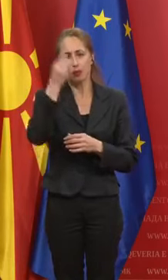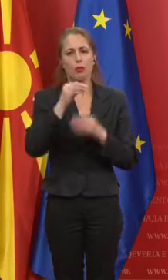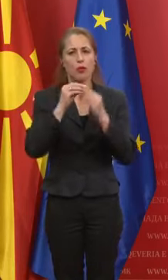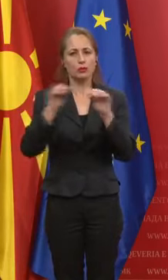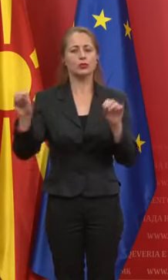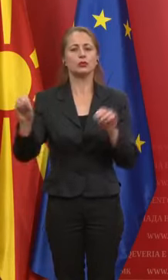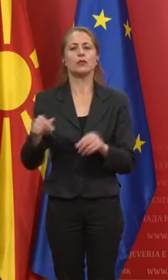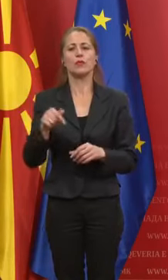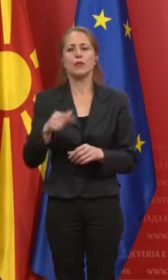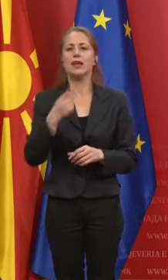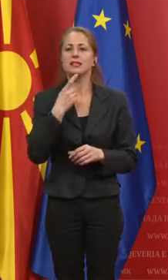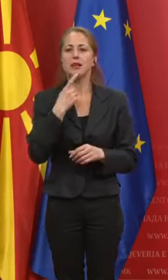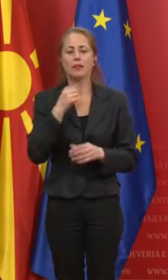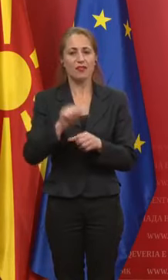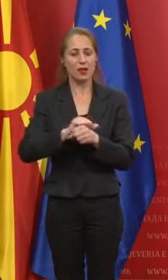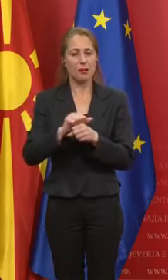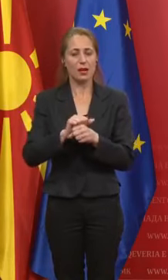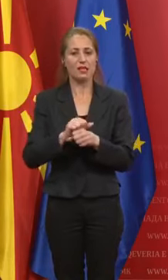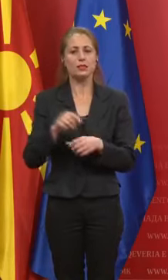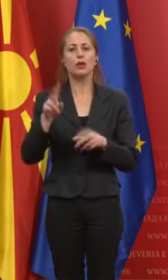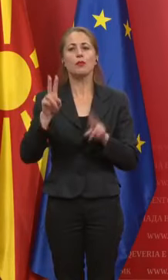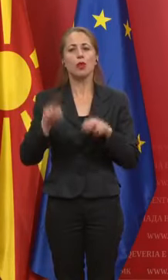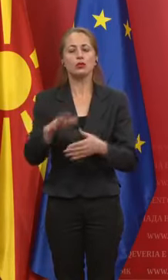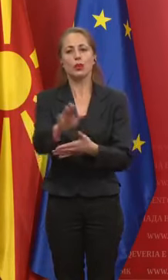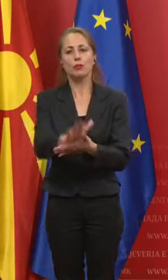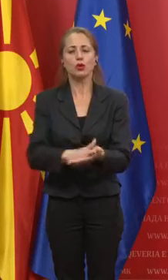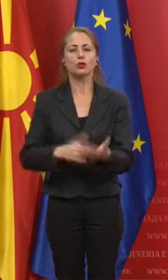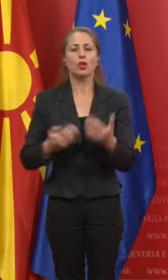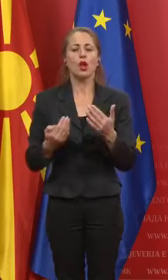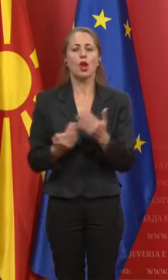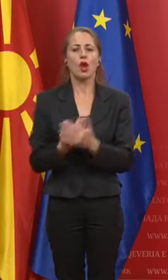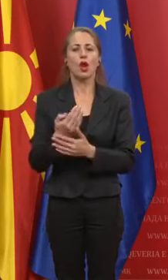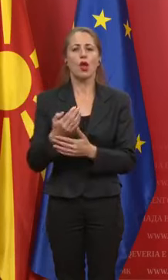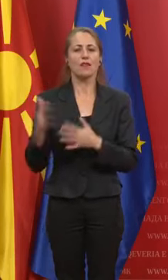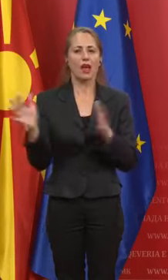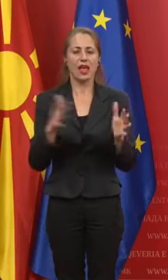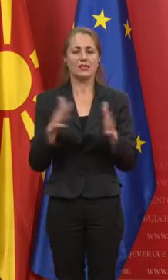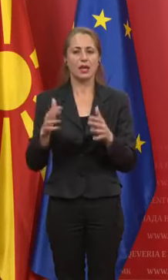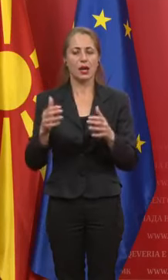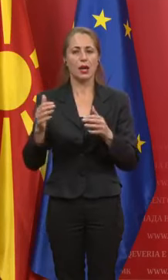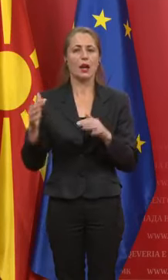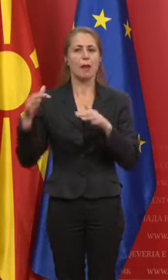дека месец септември може да биде почеток на еден нов есенски бран.